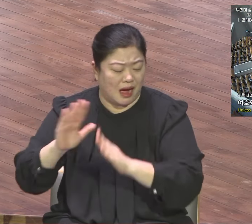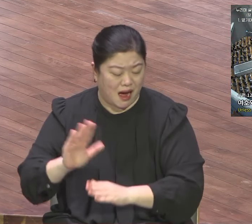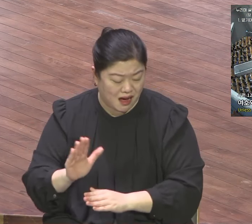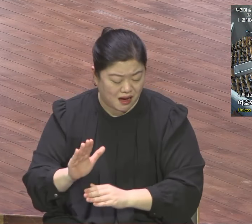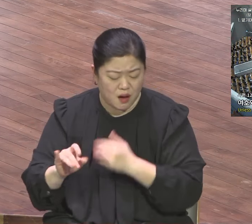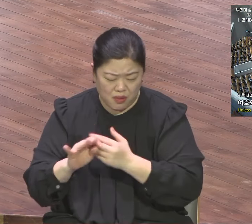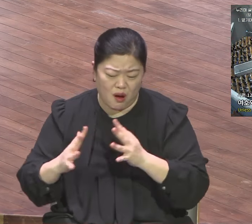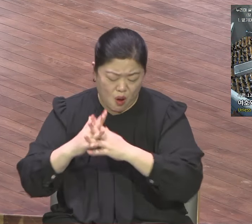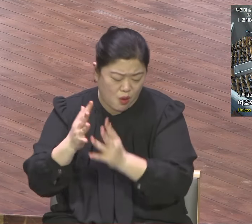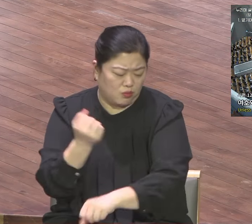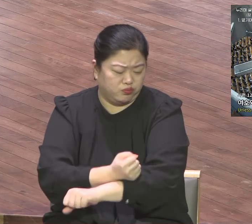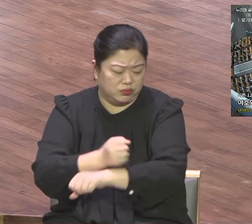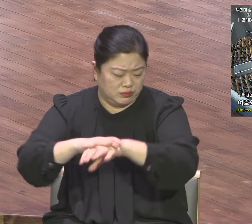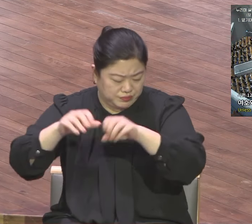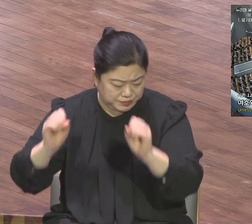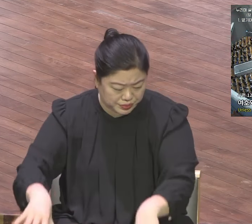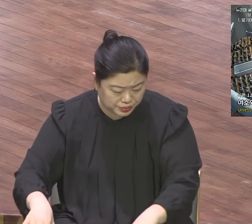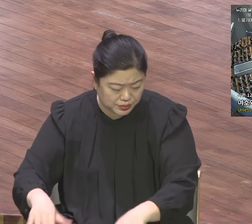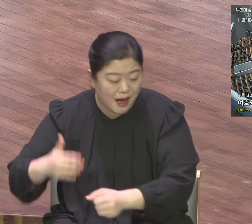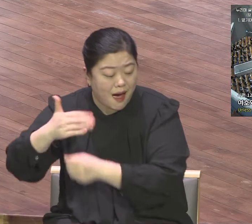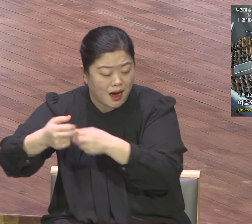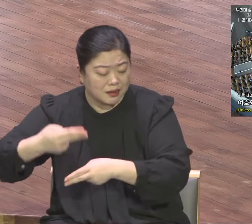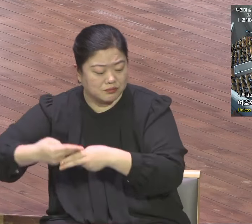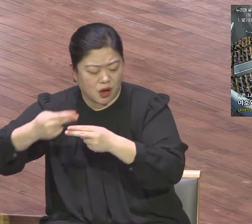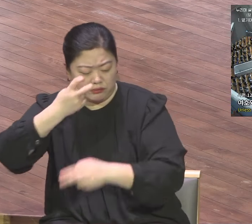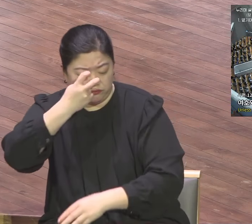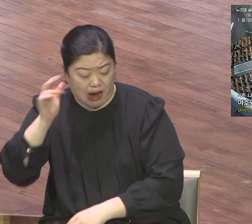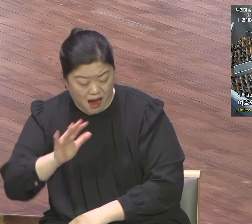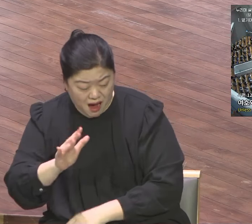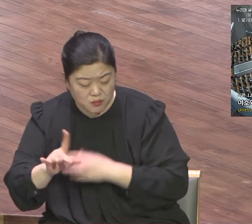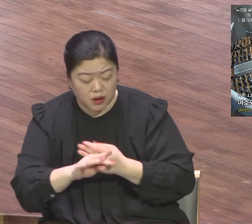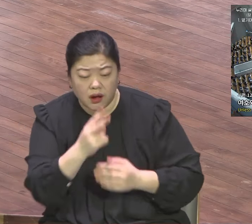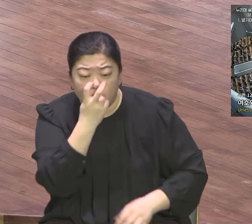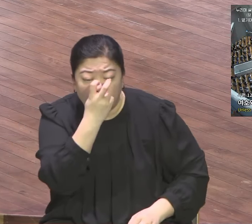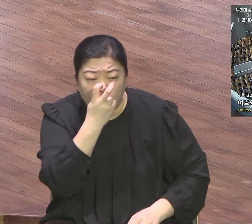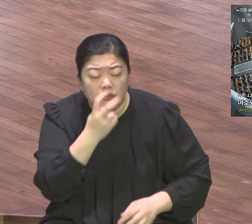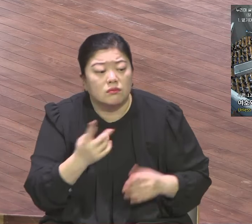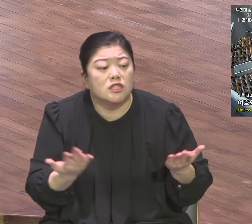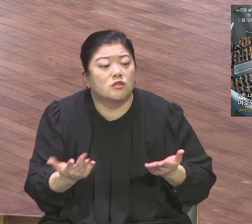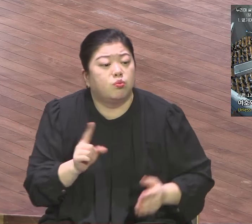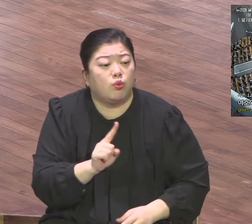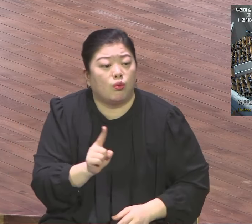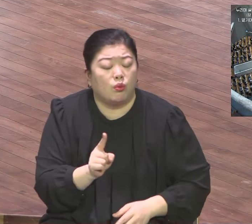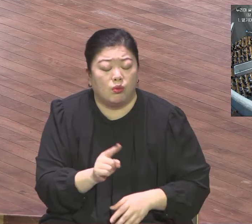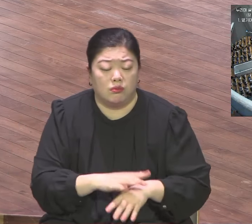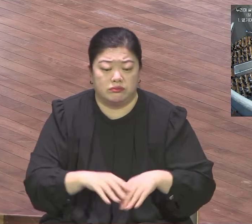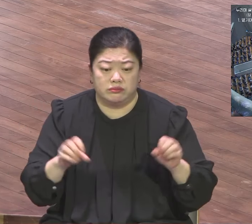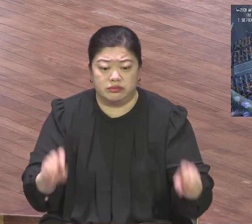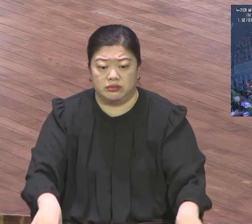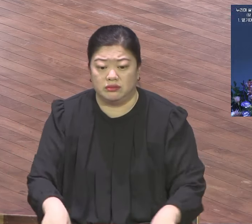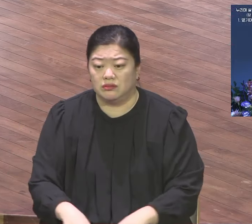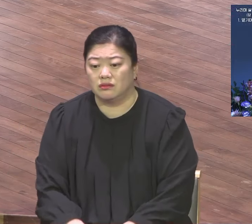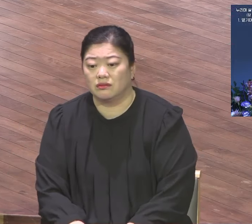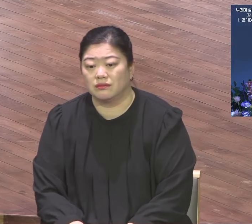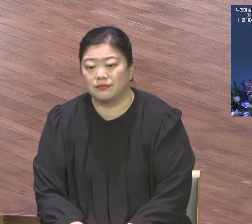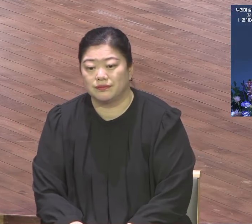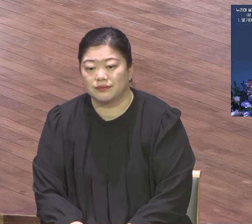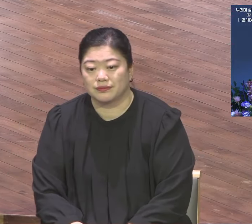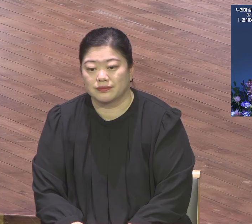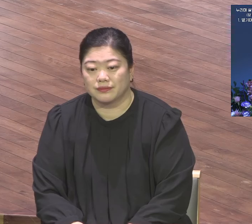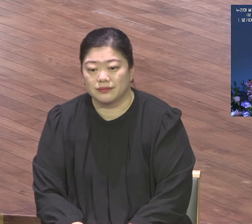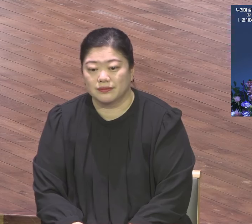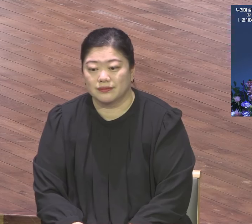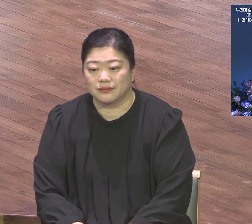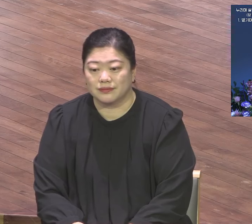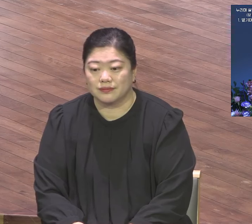헛되며 여호와께서 성을 지키지 아니하시면 파수꾼의 깨어있음이 헛되도다. 자,